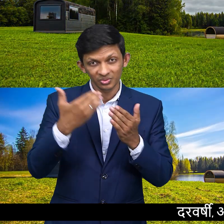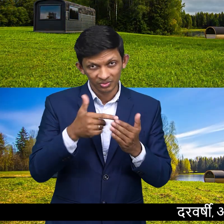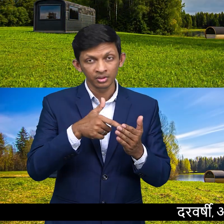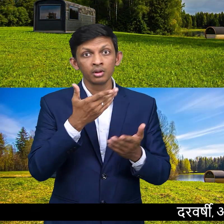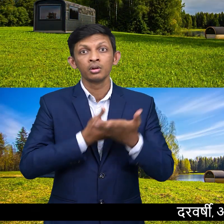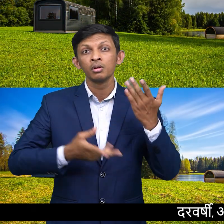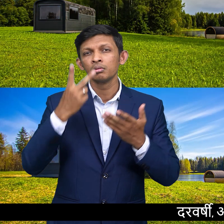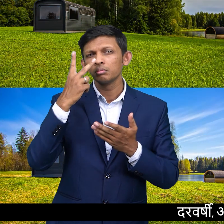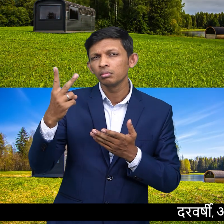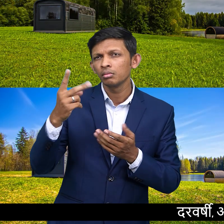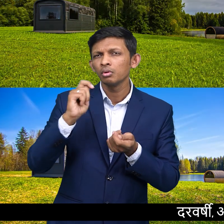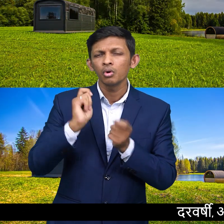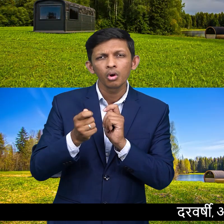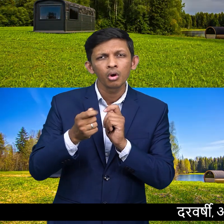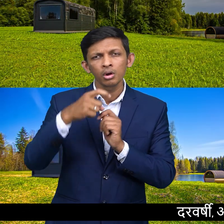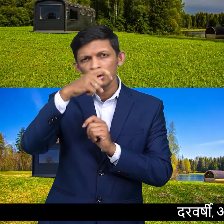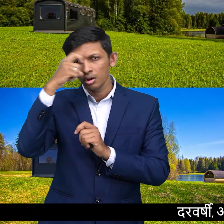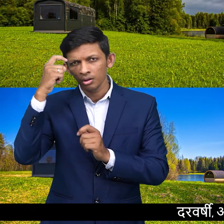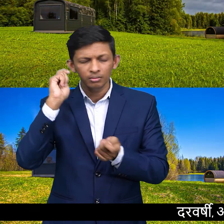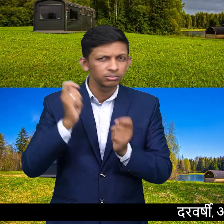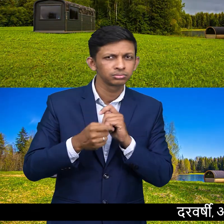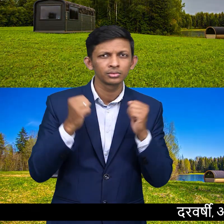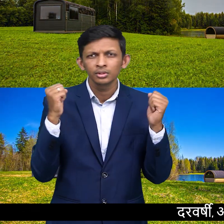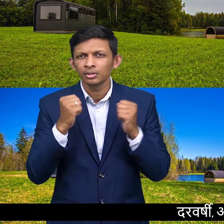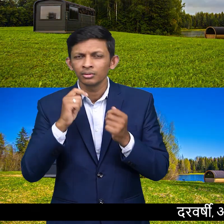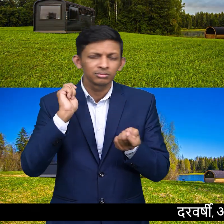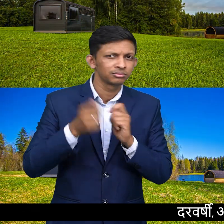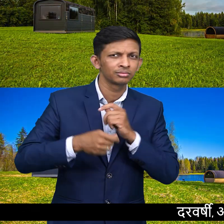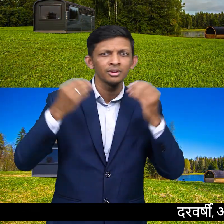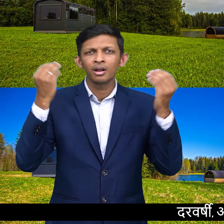दरवर्षी आपण ऋतू बदलताना पाहतो.